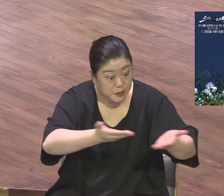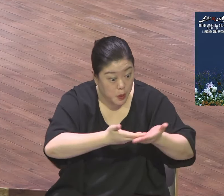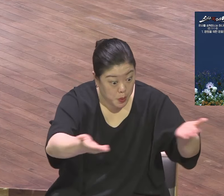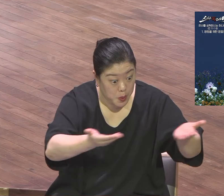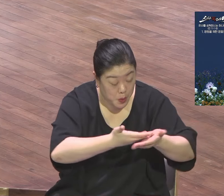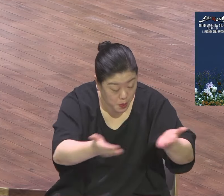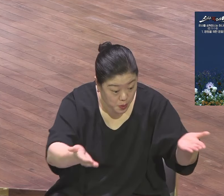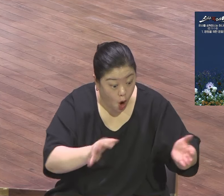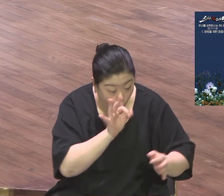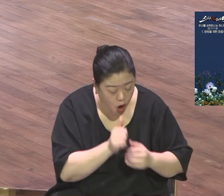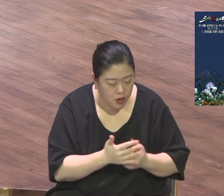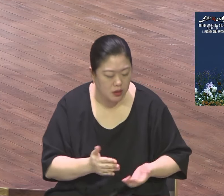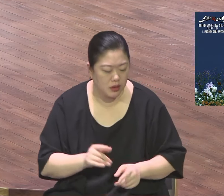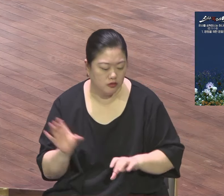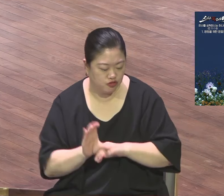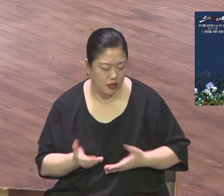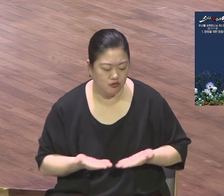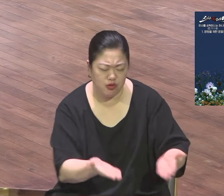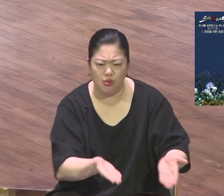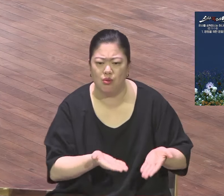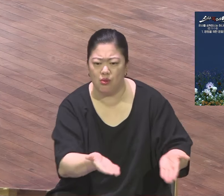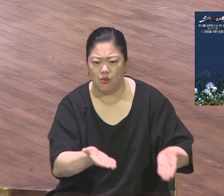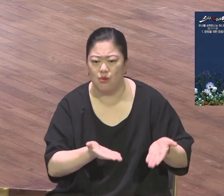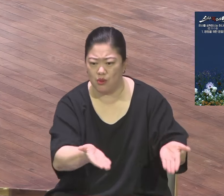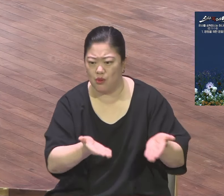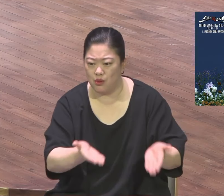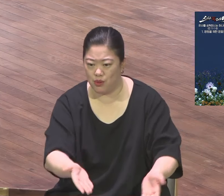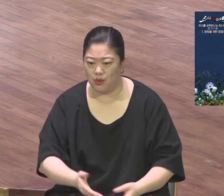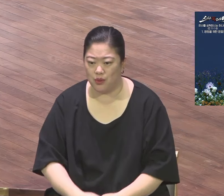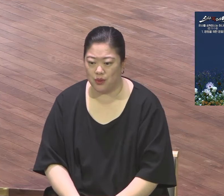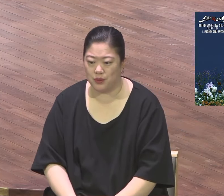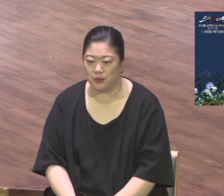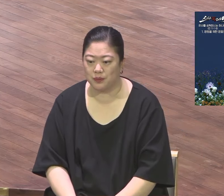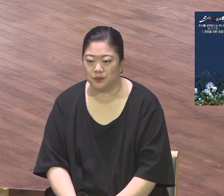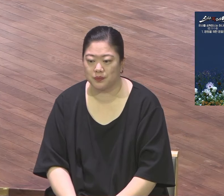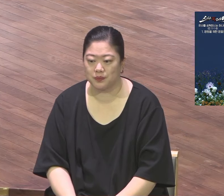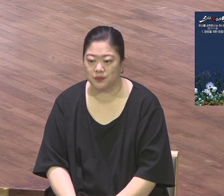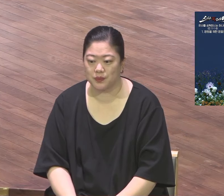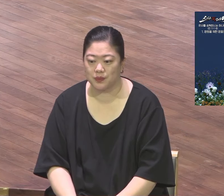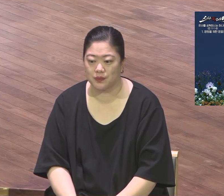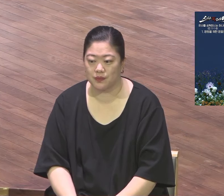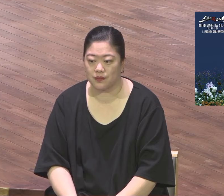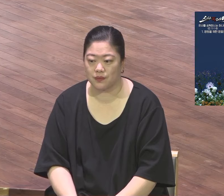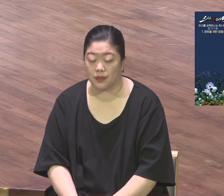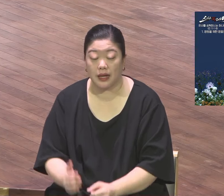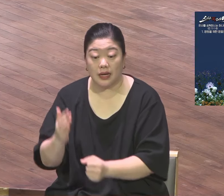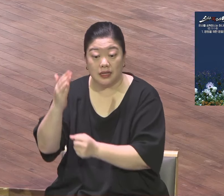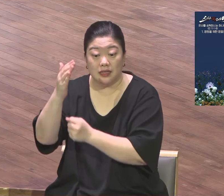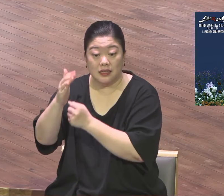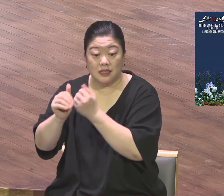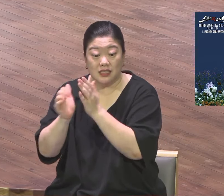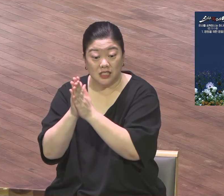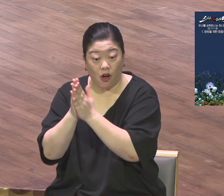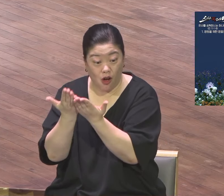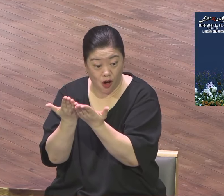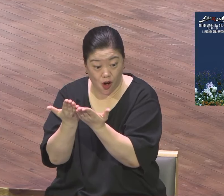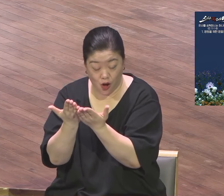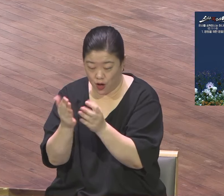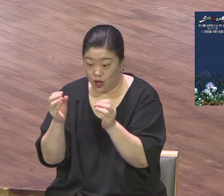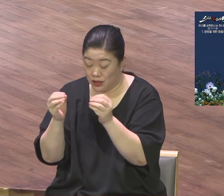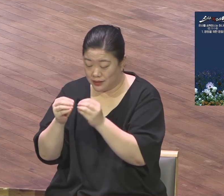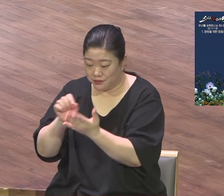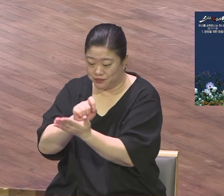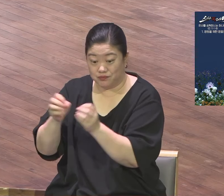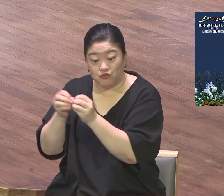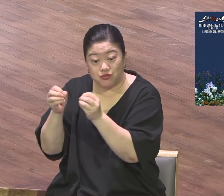말이 하잖아요. 참 성경이 정확하잖아요. 성경의 말씀은요 역설적이에요.